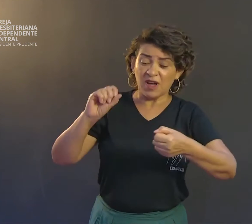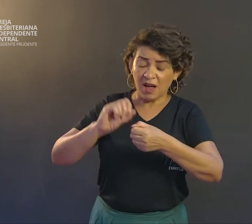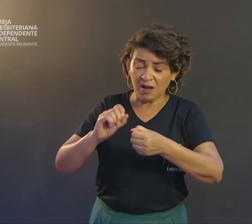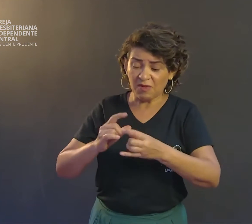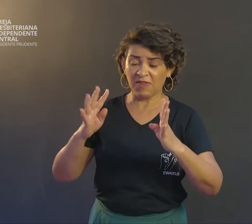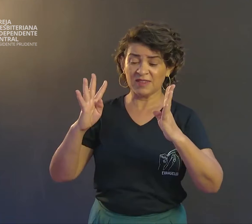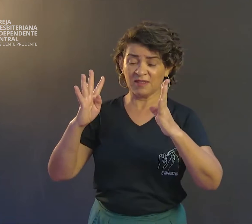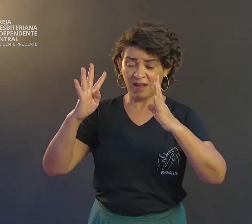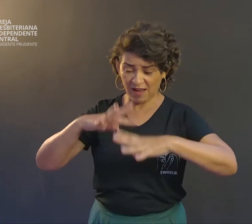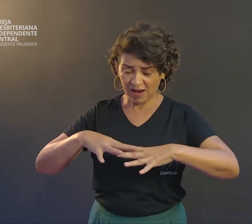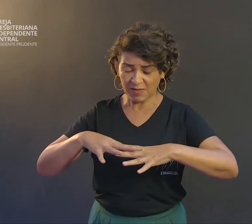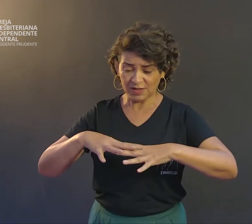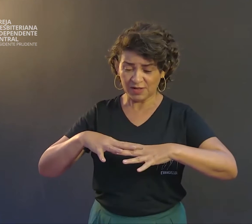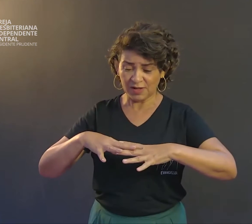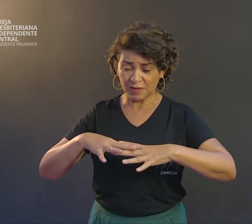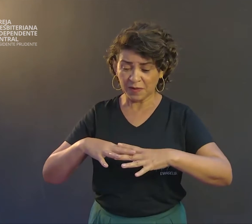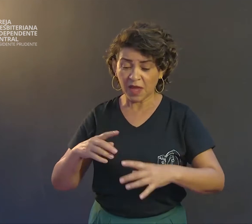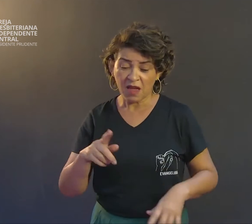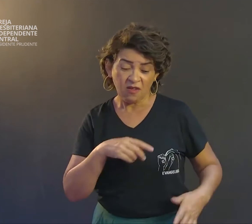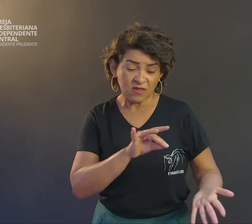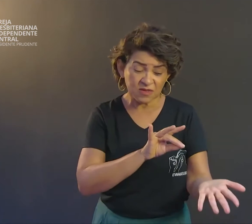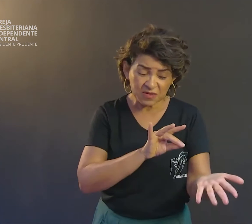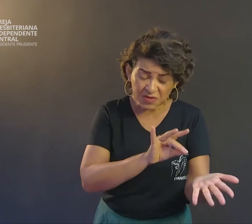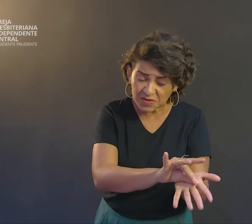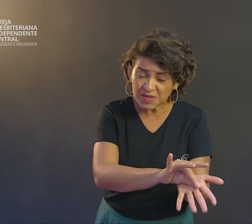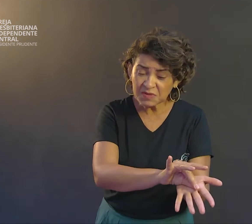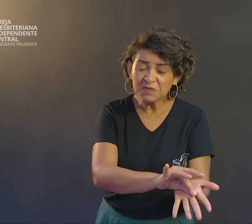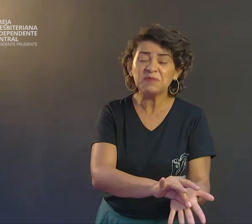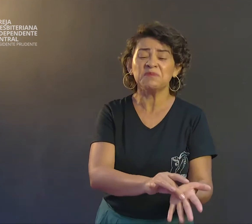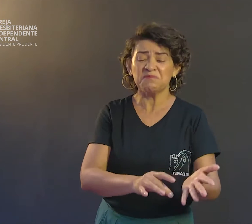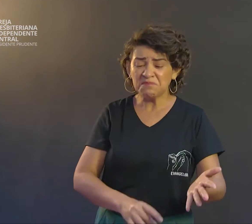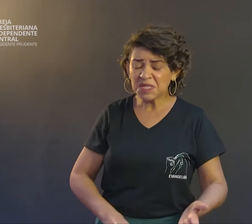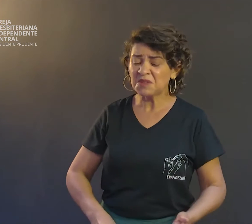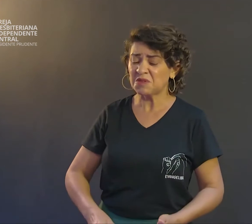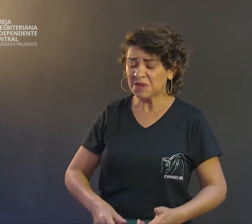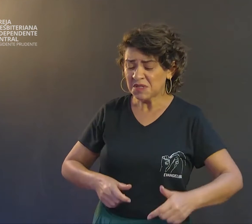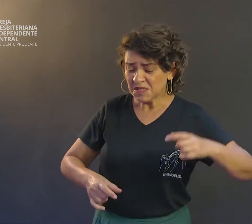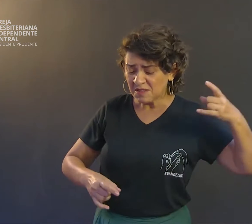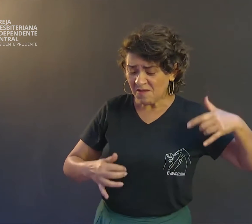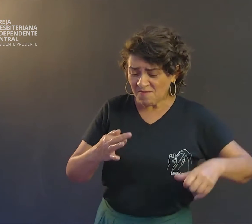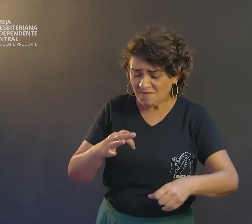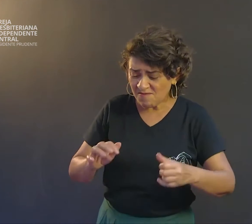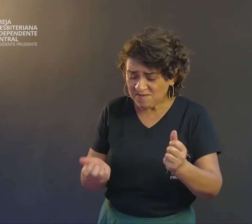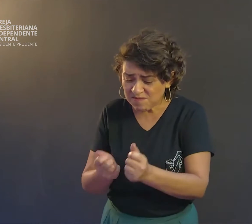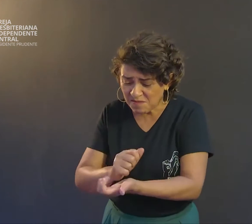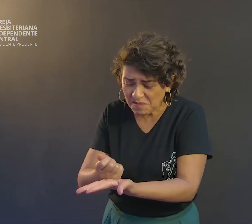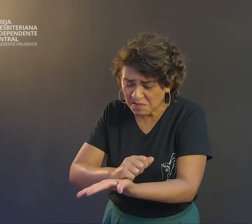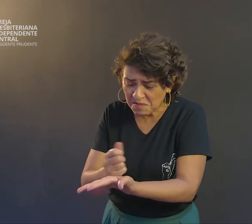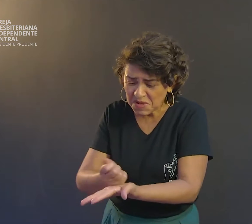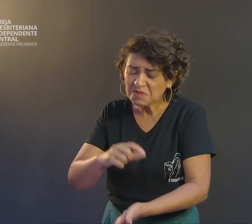Nosso adversário é astuto, manipulador e mentiroso. Paulo descreveu